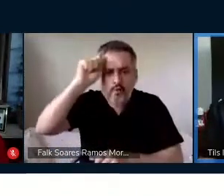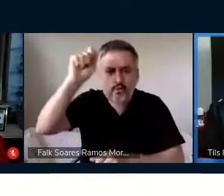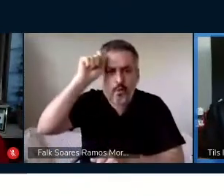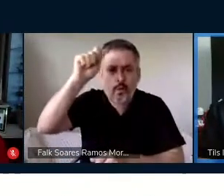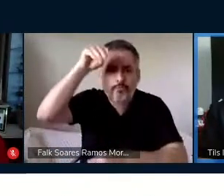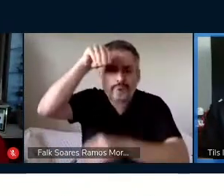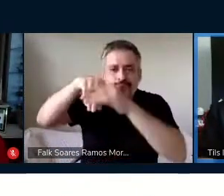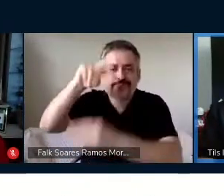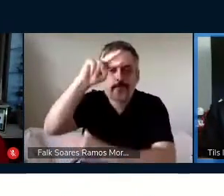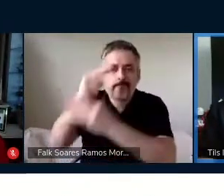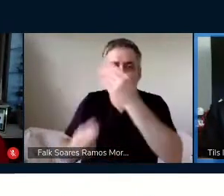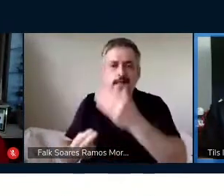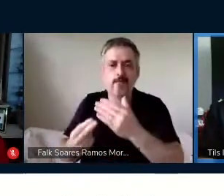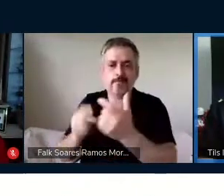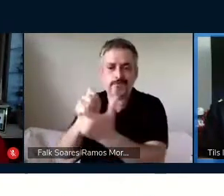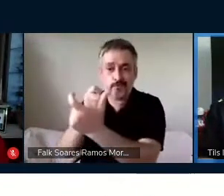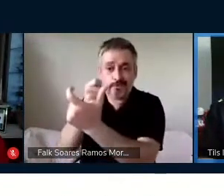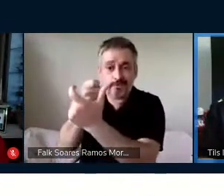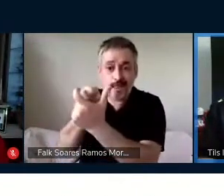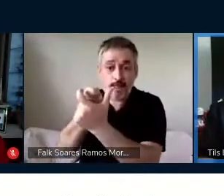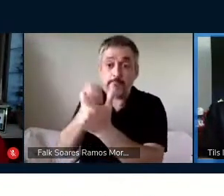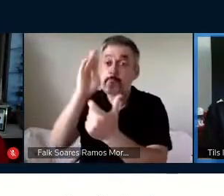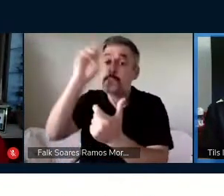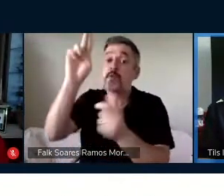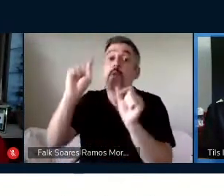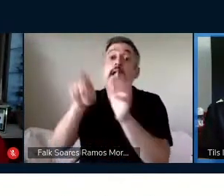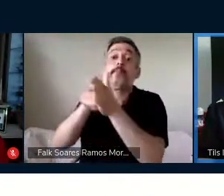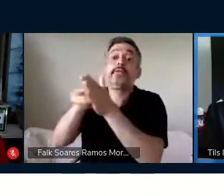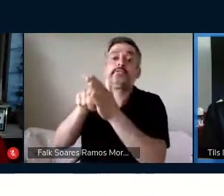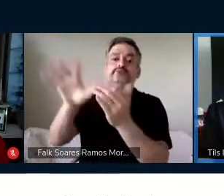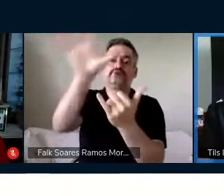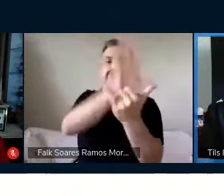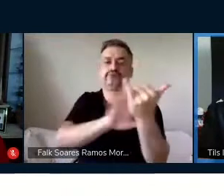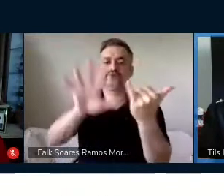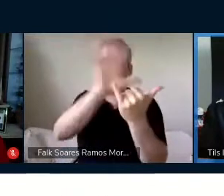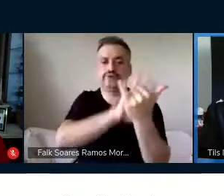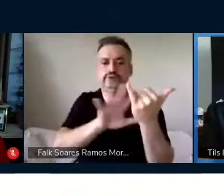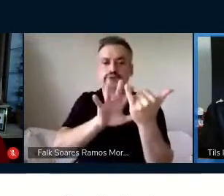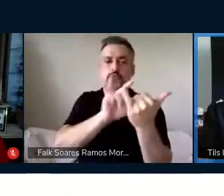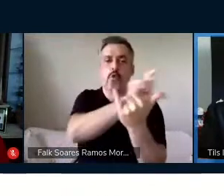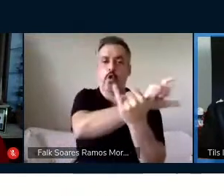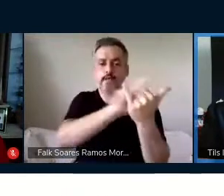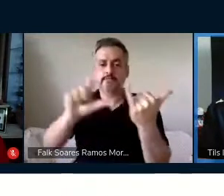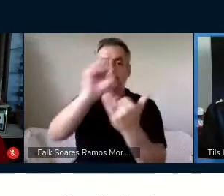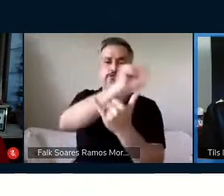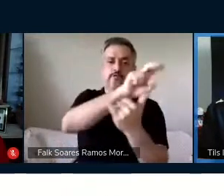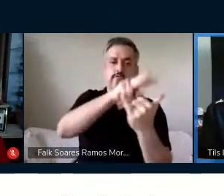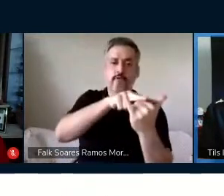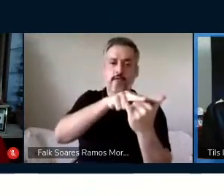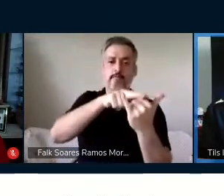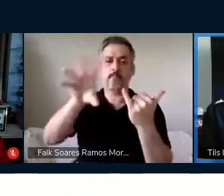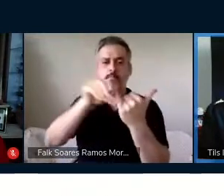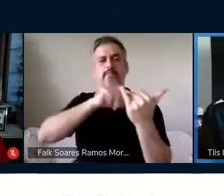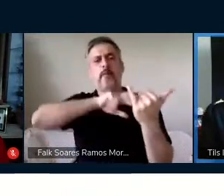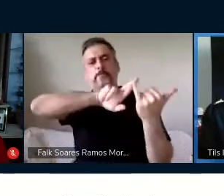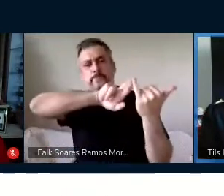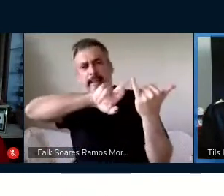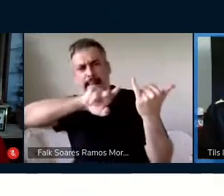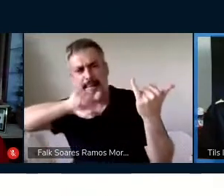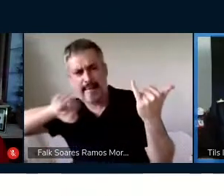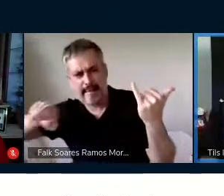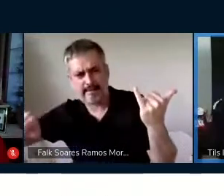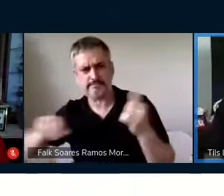4, busca em obras lexicográficas bilíngues de sinais termo da área de estrutura da